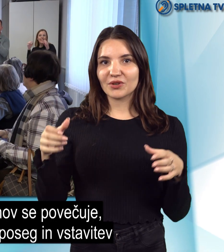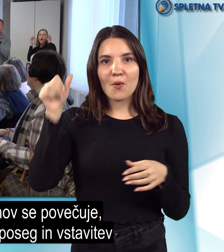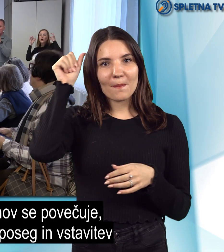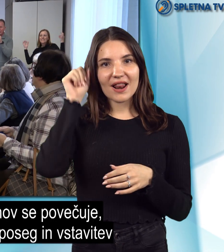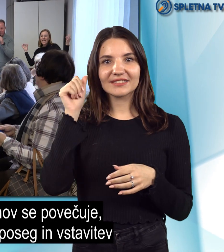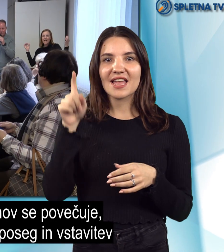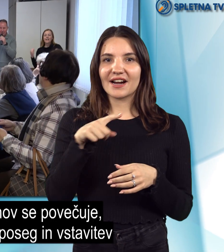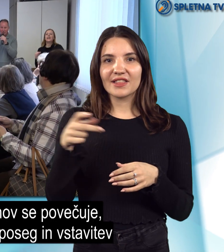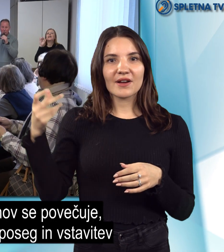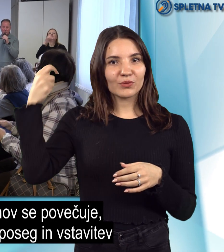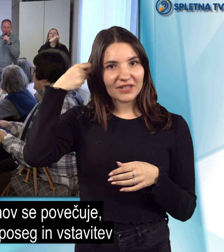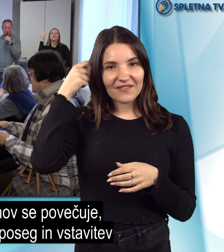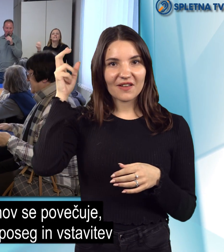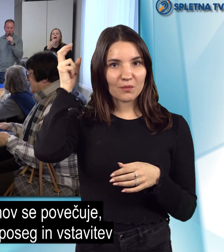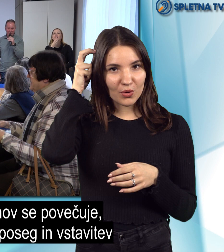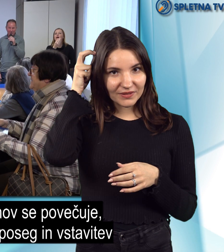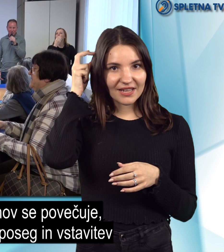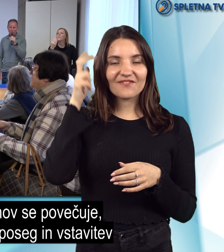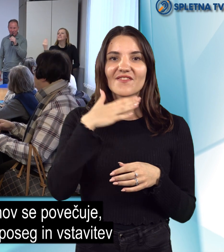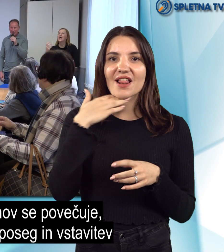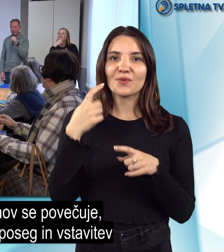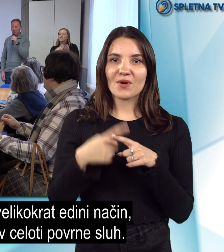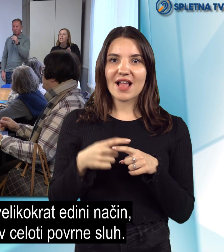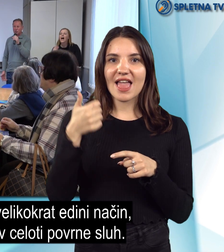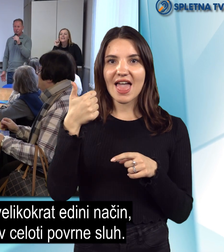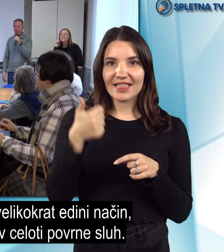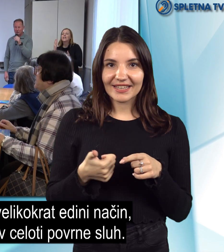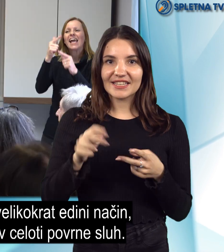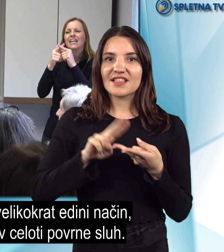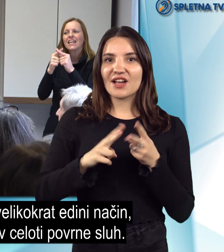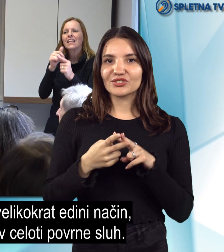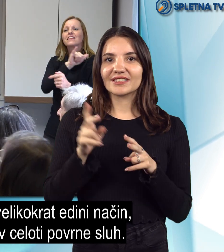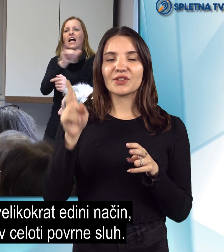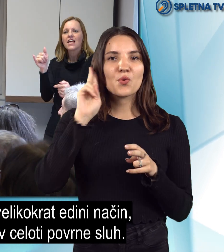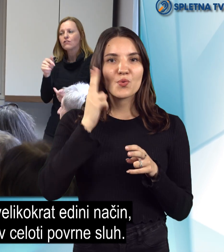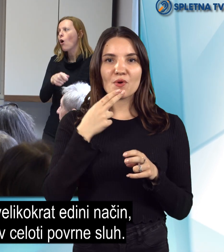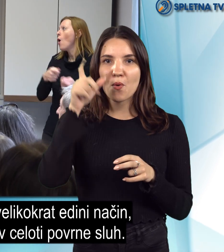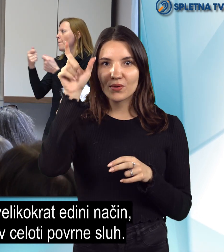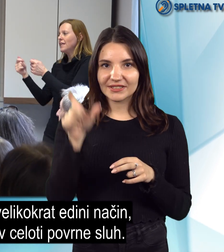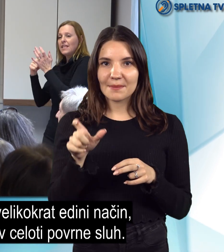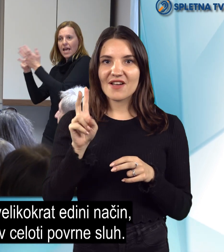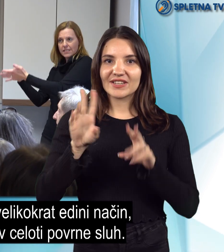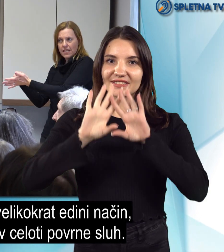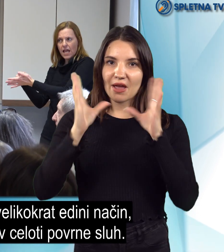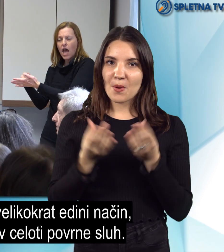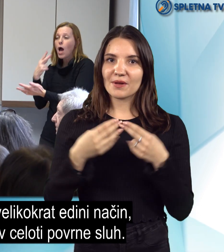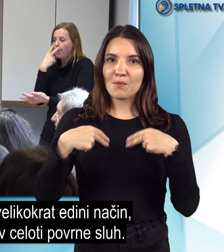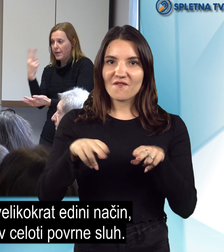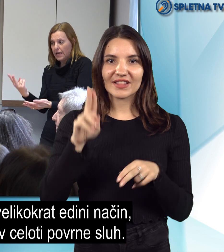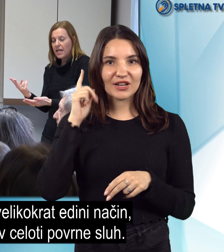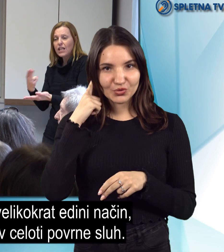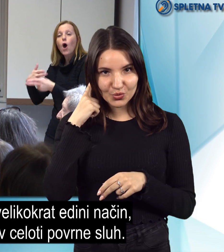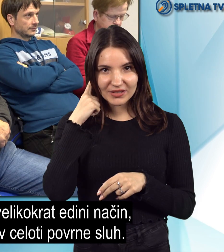se povečuje, saj je operativni poseg in vstavitev polževega vsadka velikokrat edini način, da